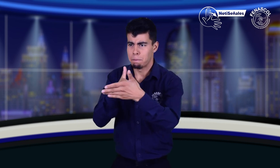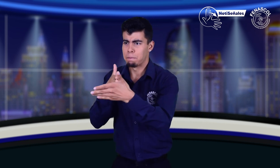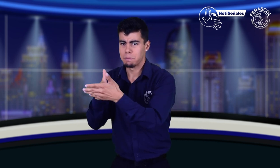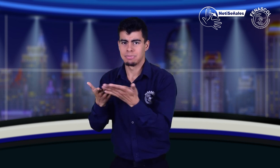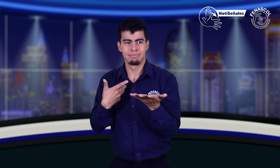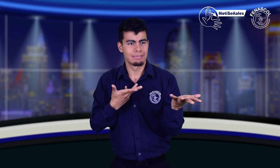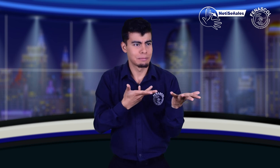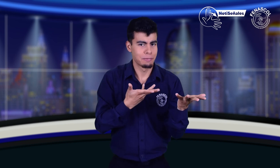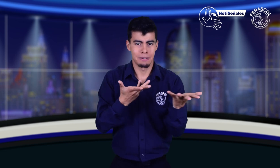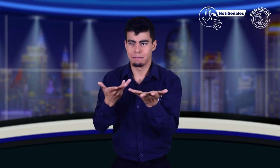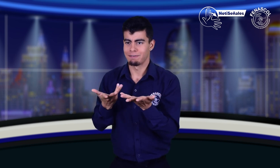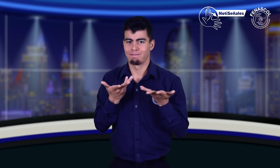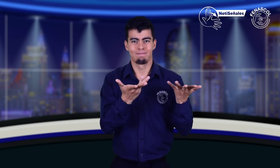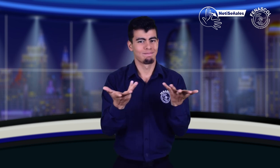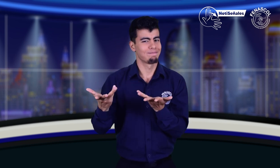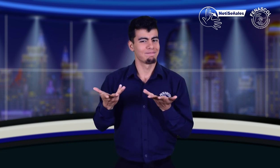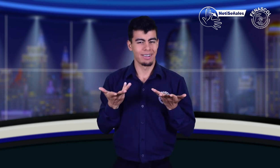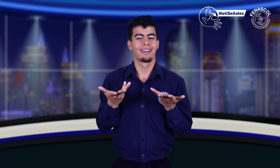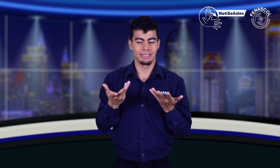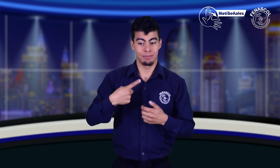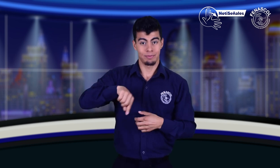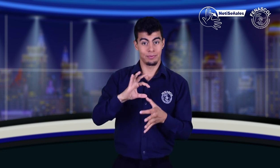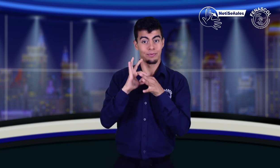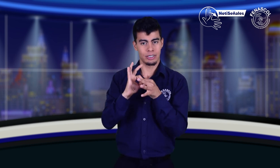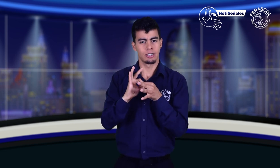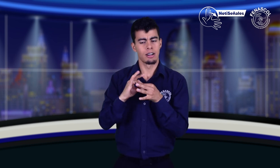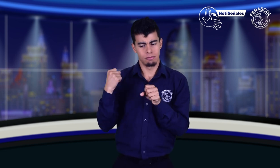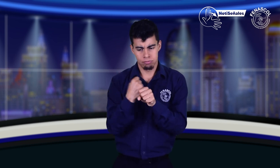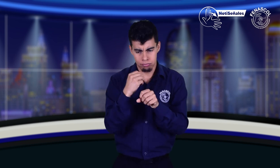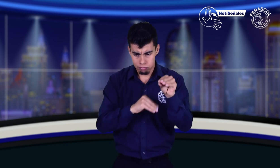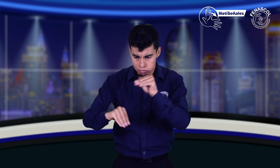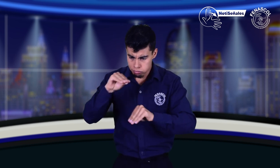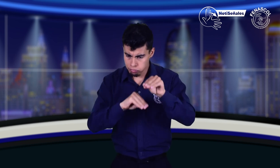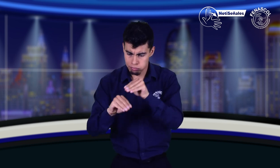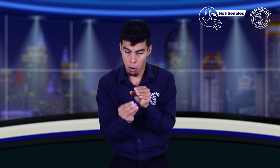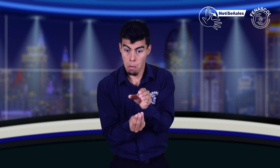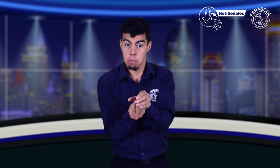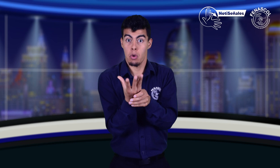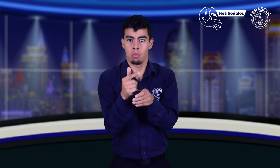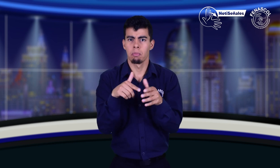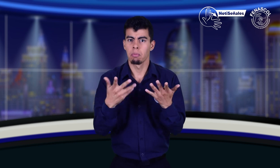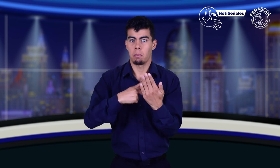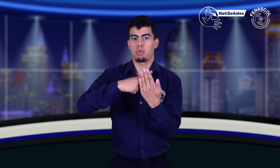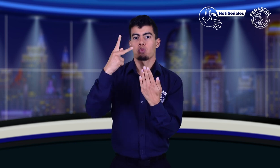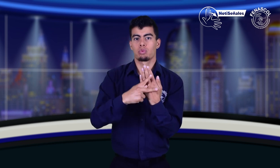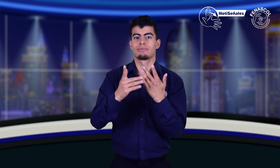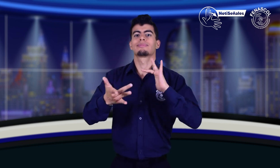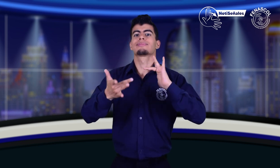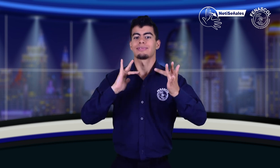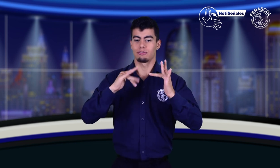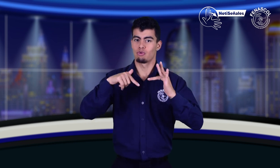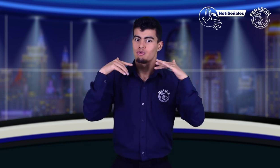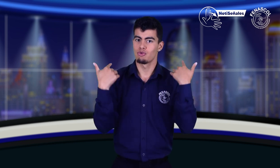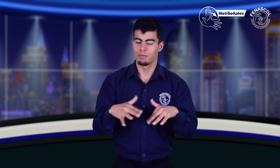problemática fenacol desarrolló una propuesta Que gracias al convenio con el Ministerio de las tic